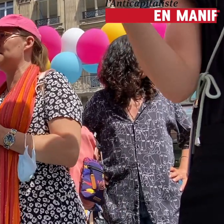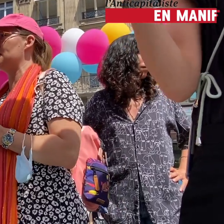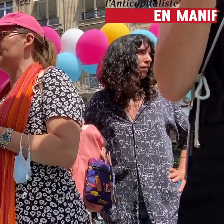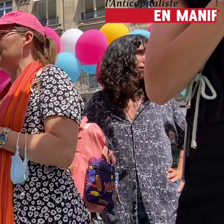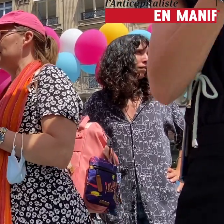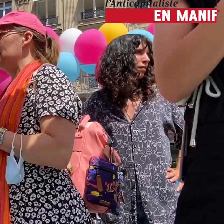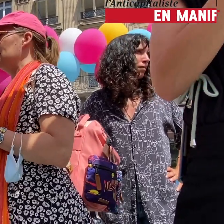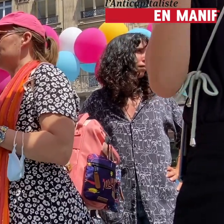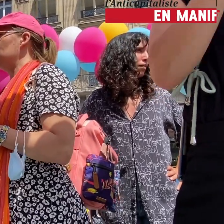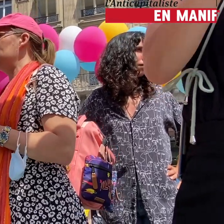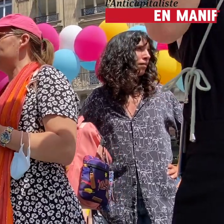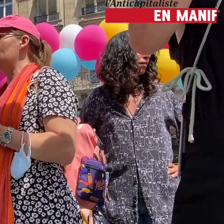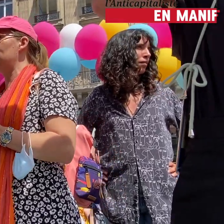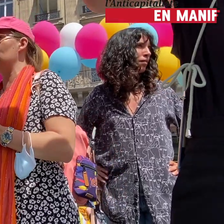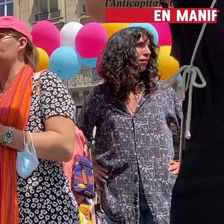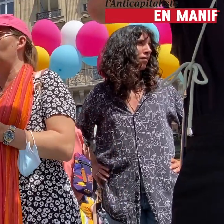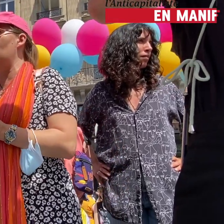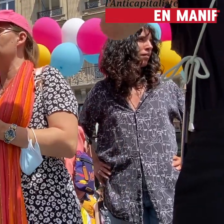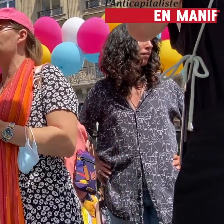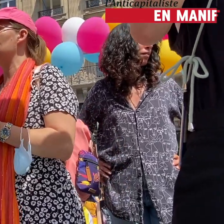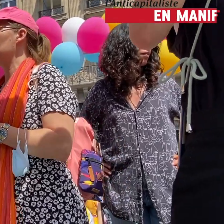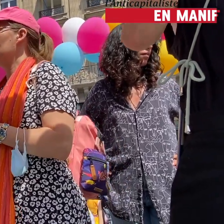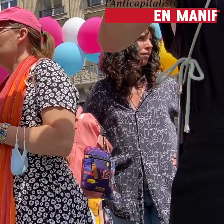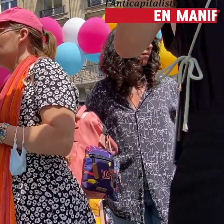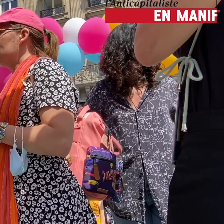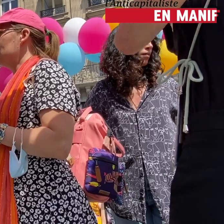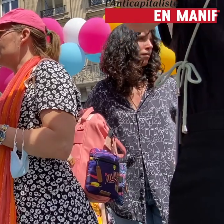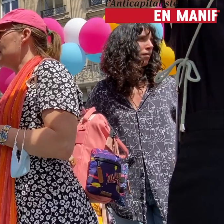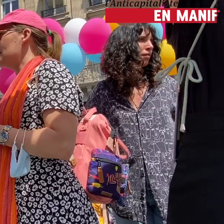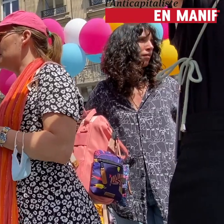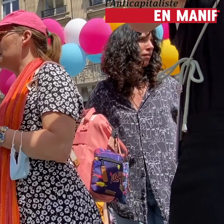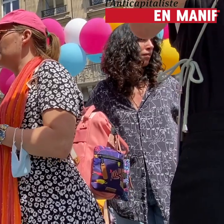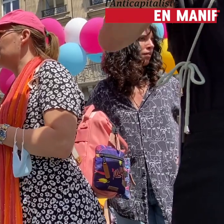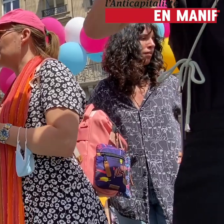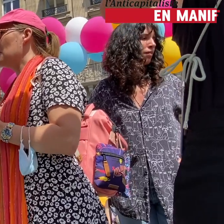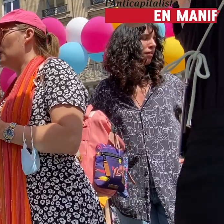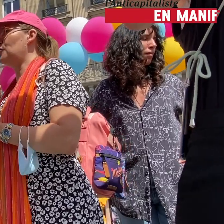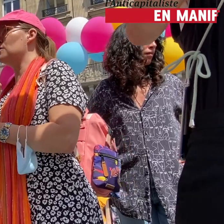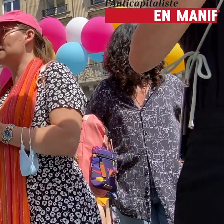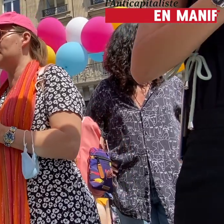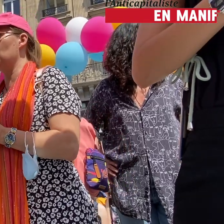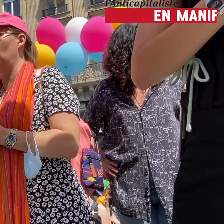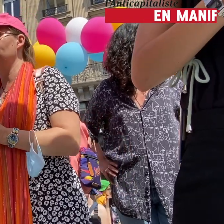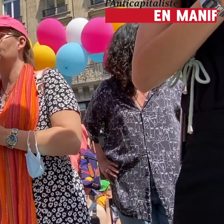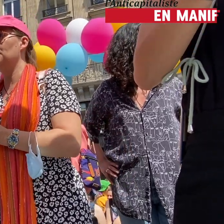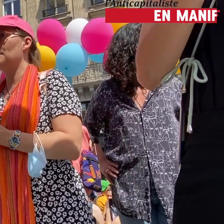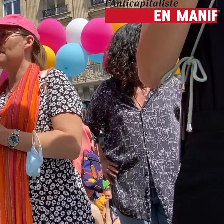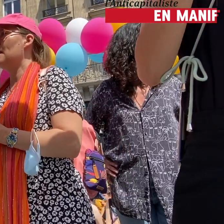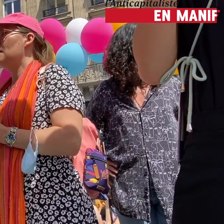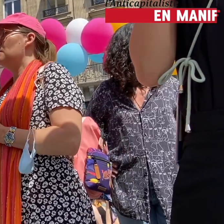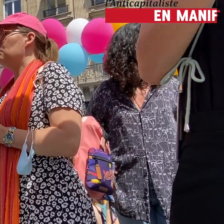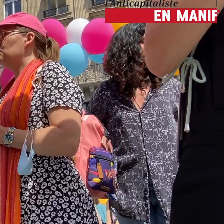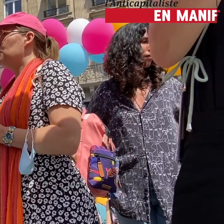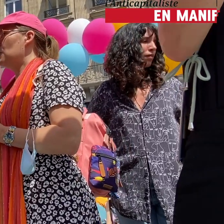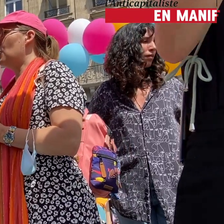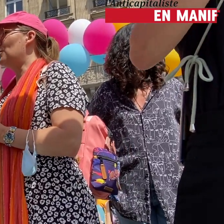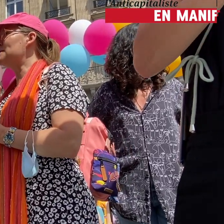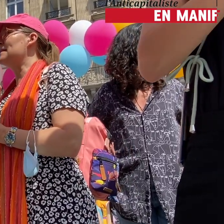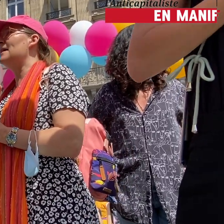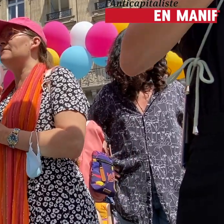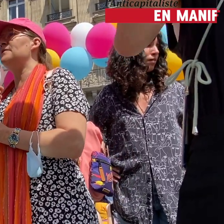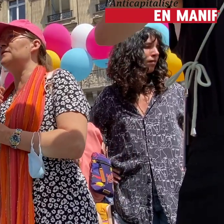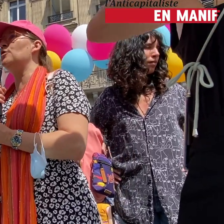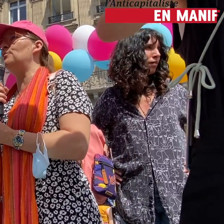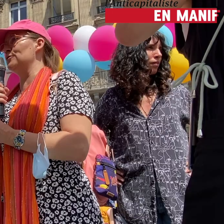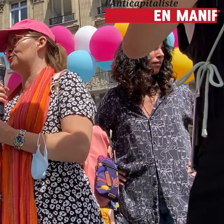que Mathilde, qui militait pour les droits, qui était en transition. On